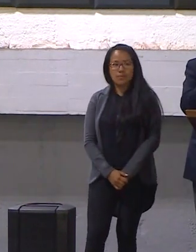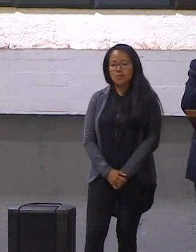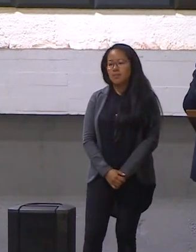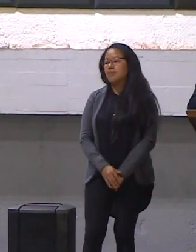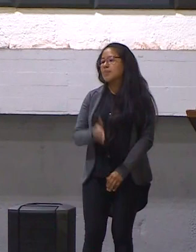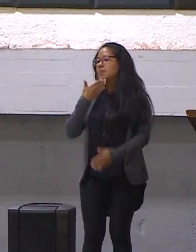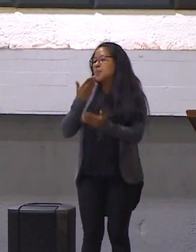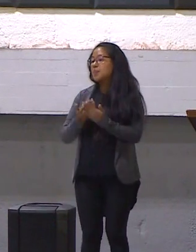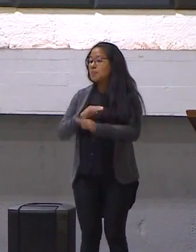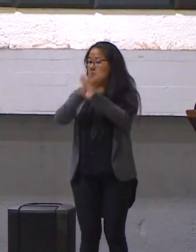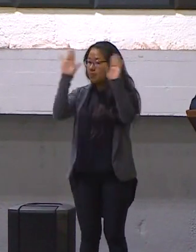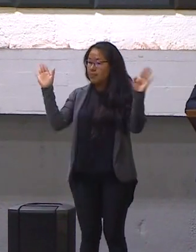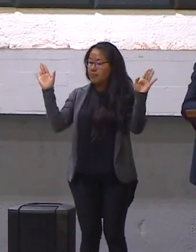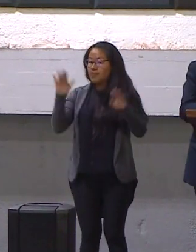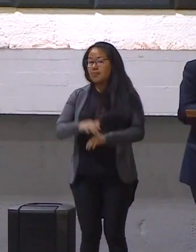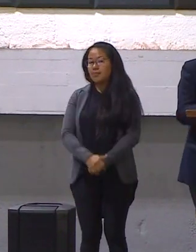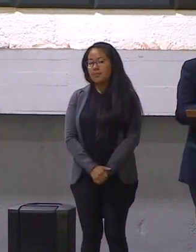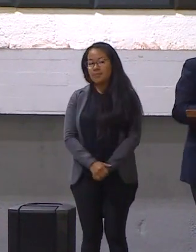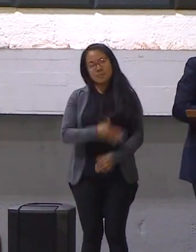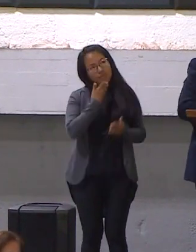muy buenos días